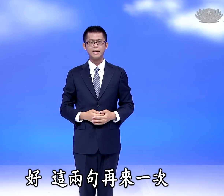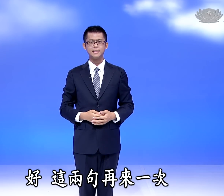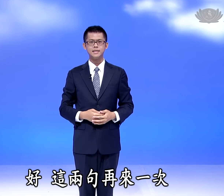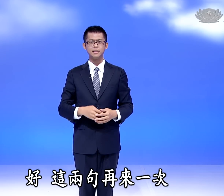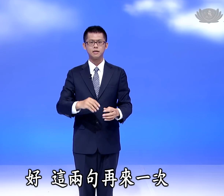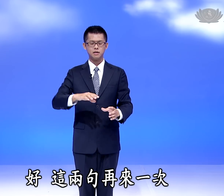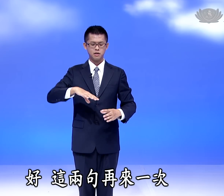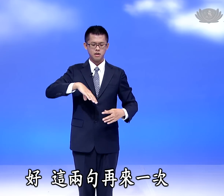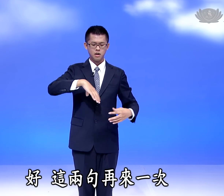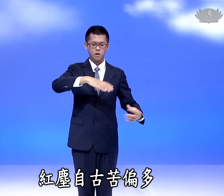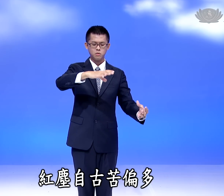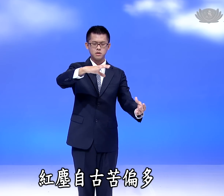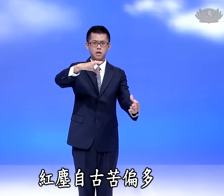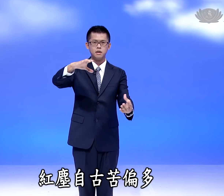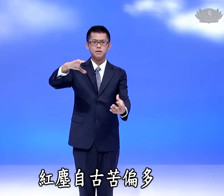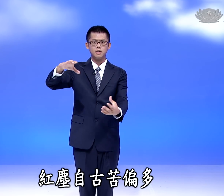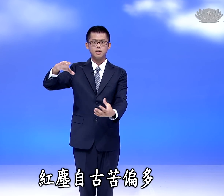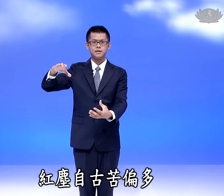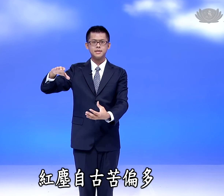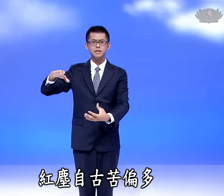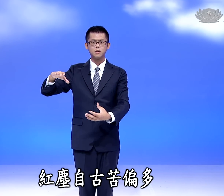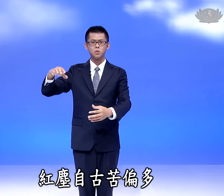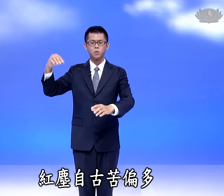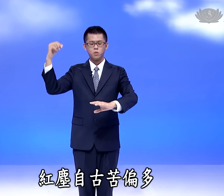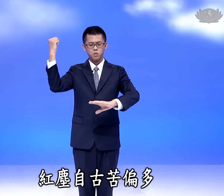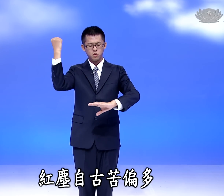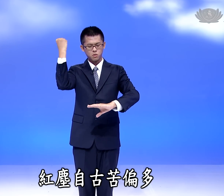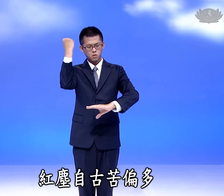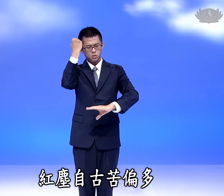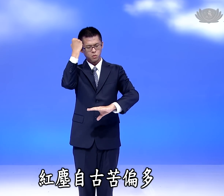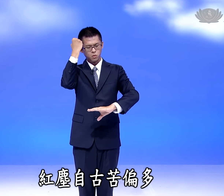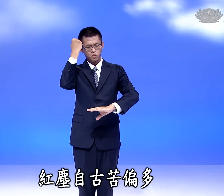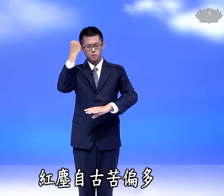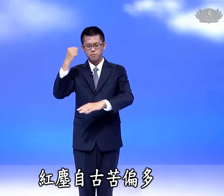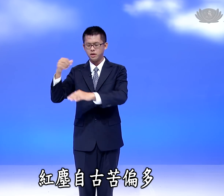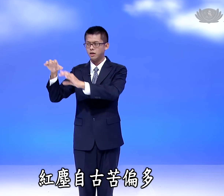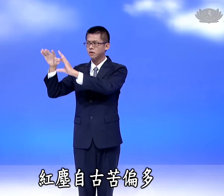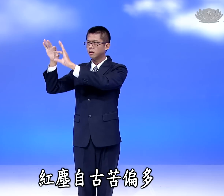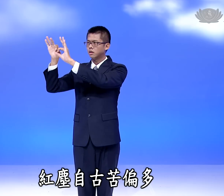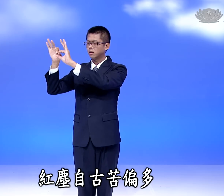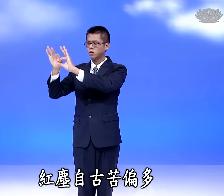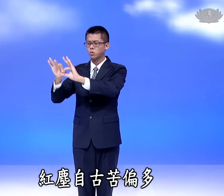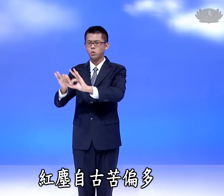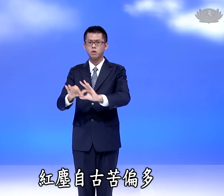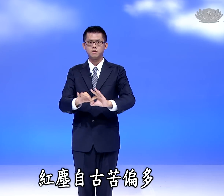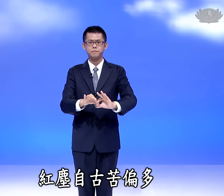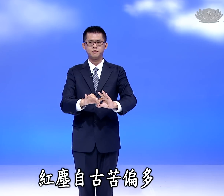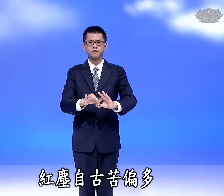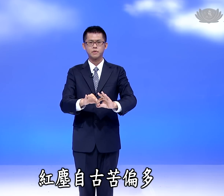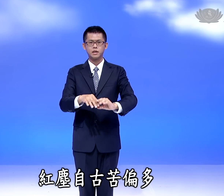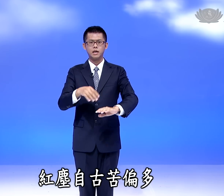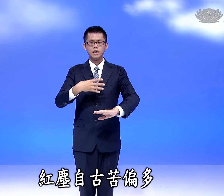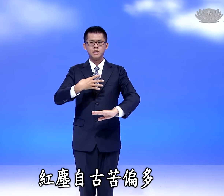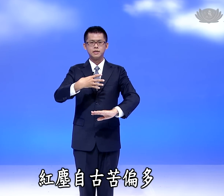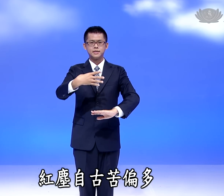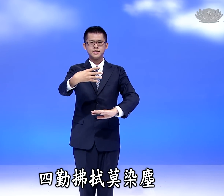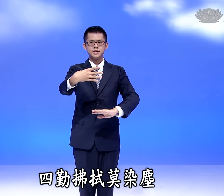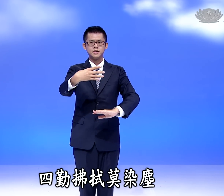次。红尘自古苦偏多，似